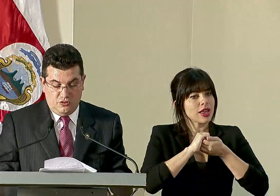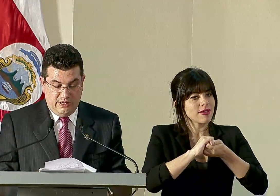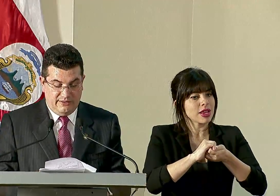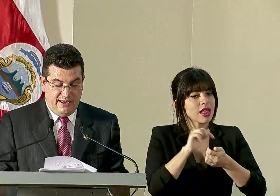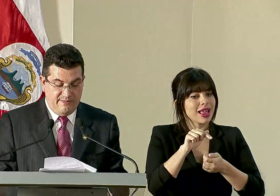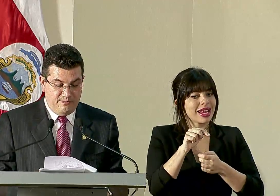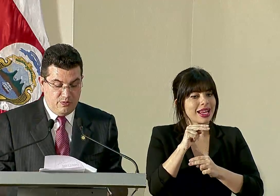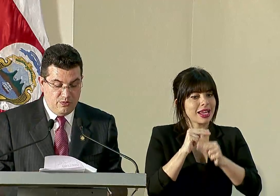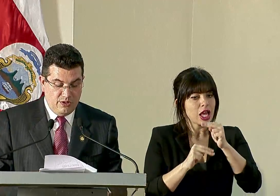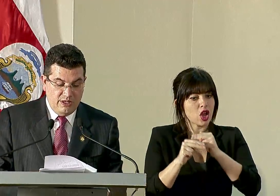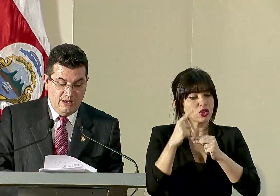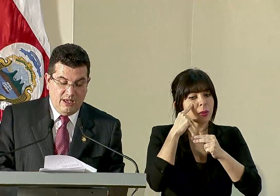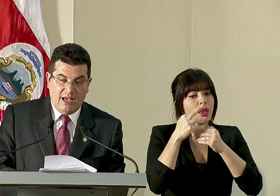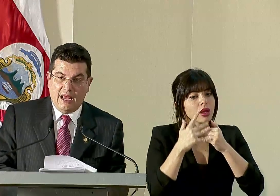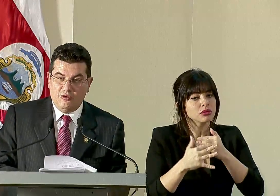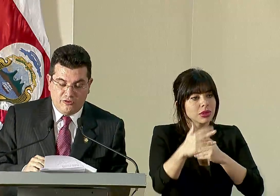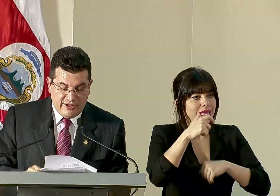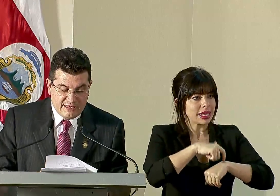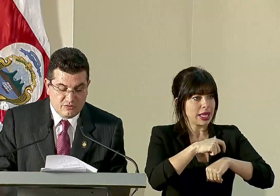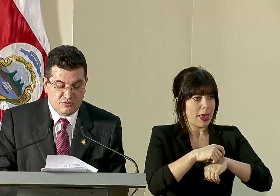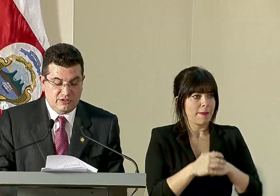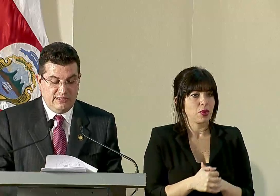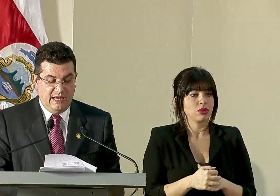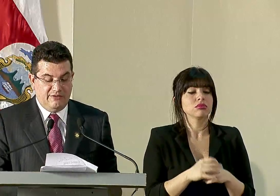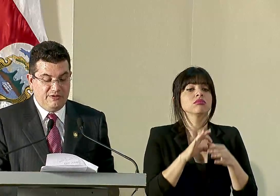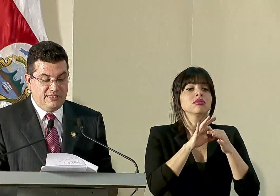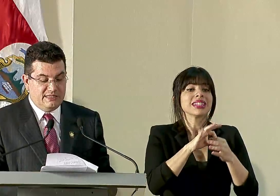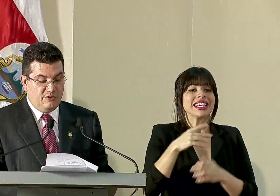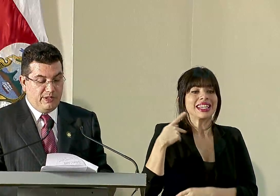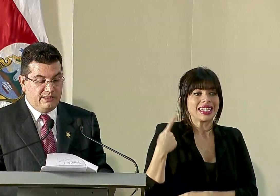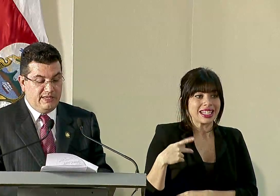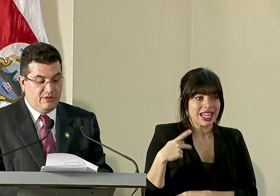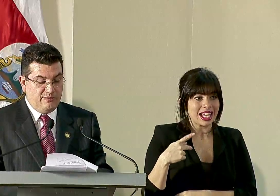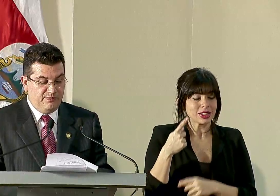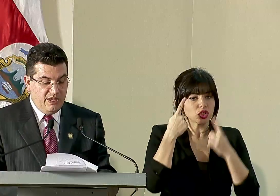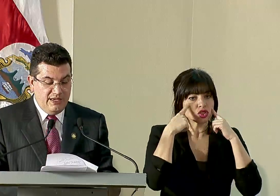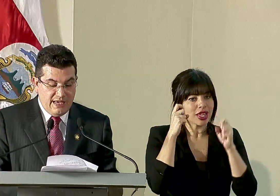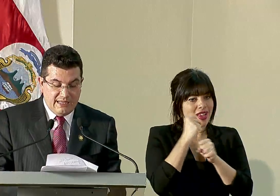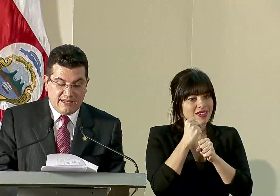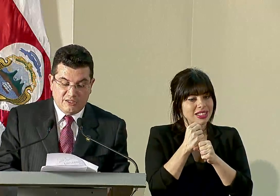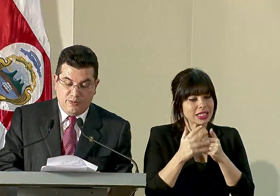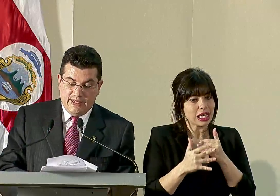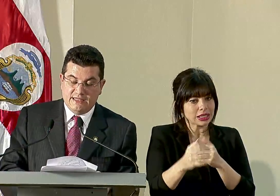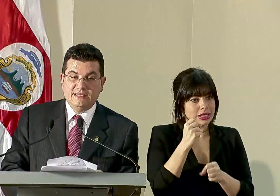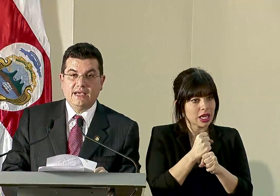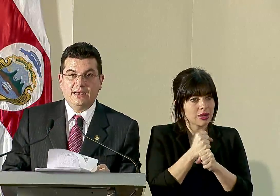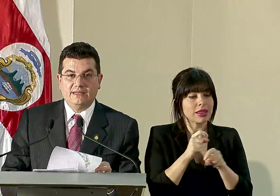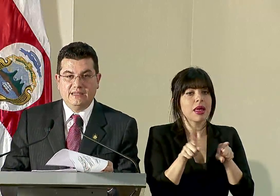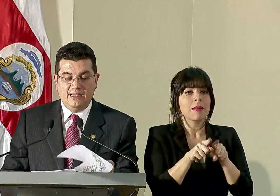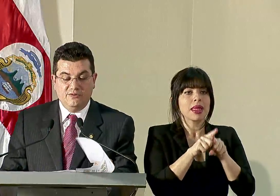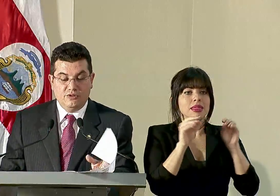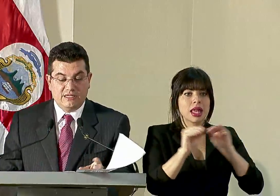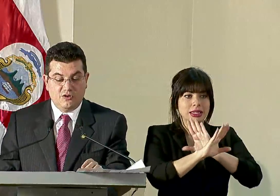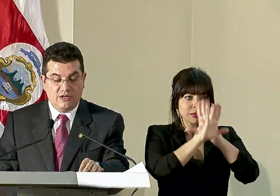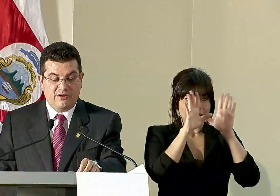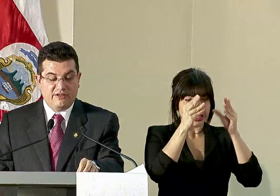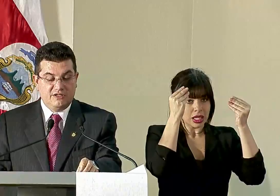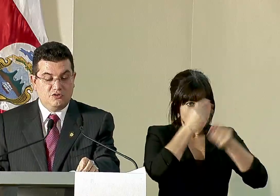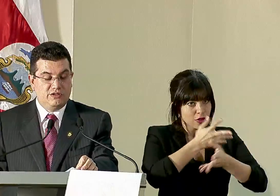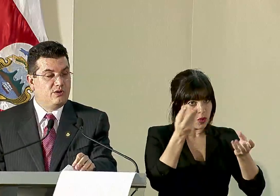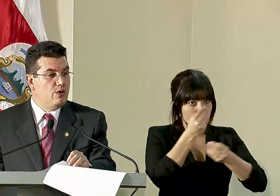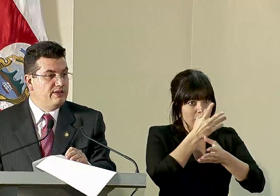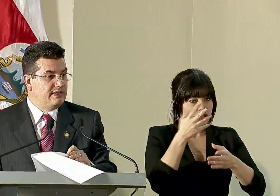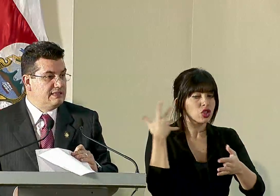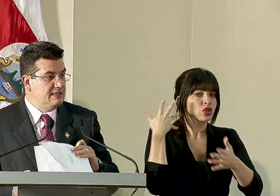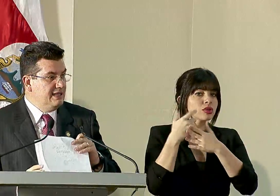del negocio en el tiempo, a los riesgos y a la eficiencia operativa y a la transparencia, la divulgación y la